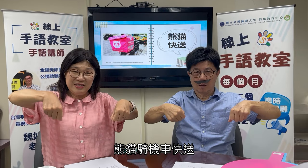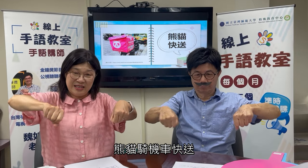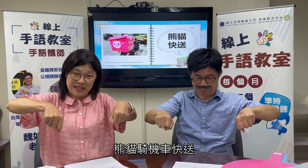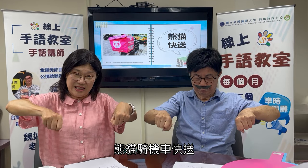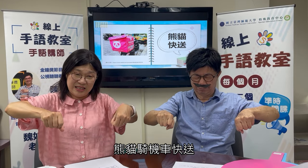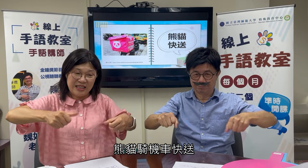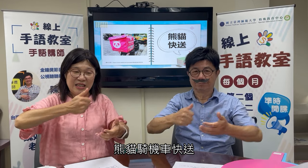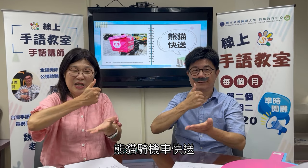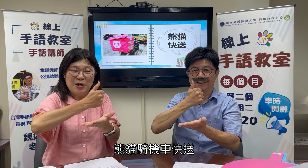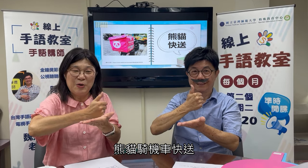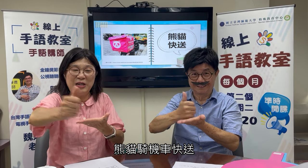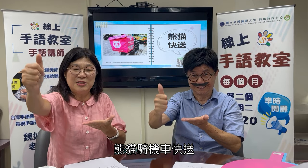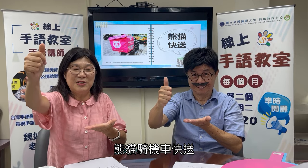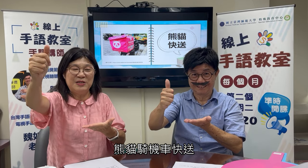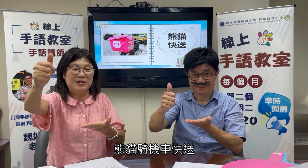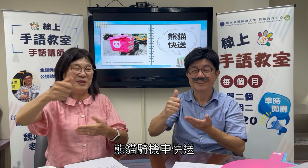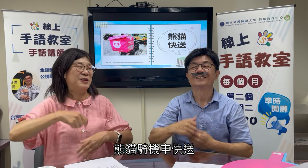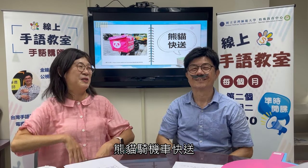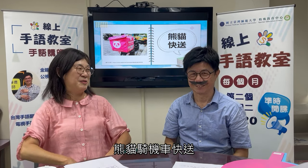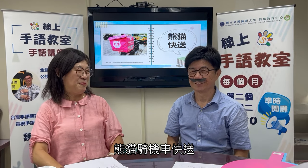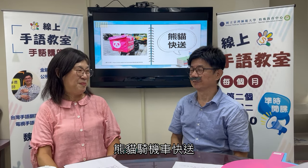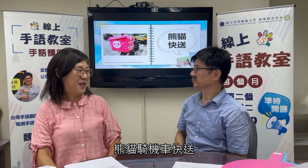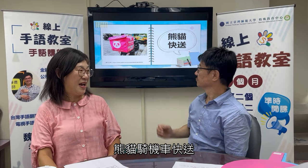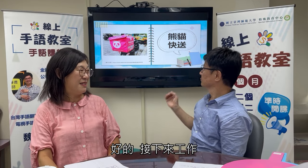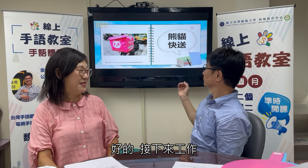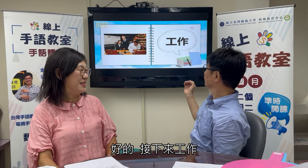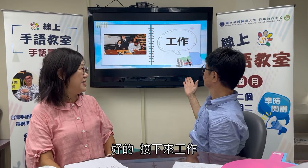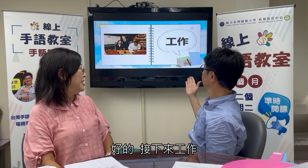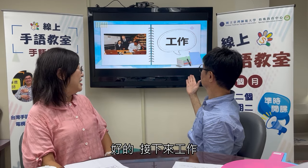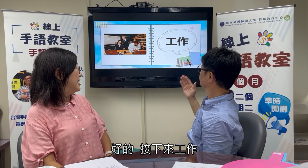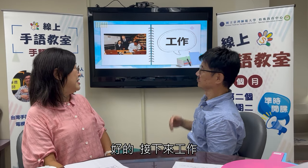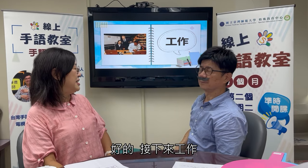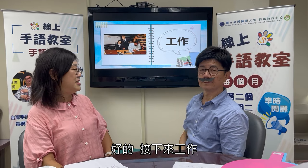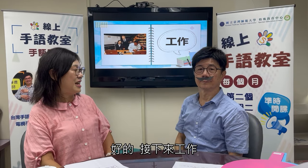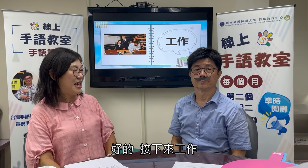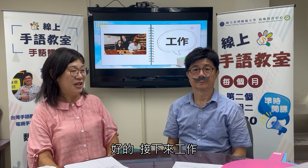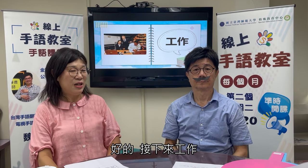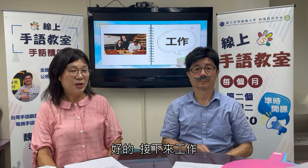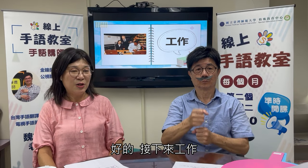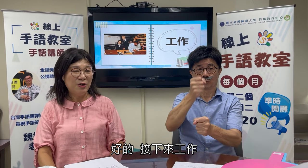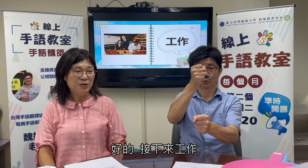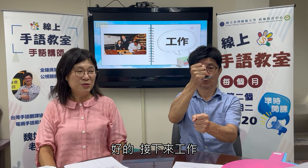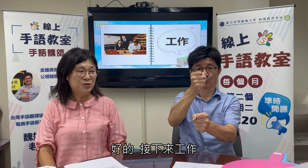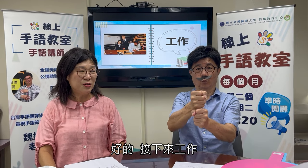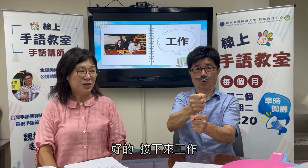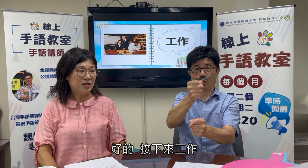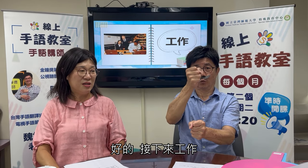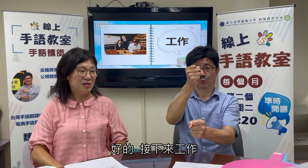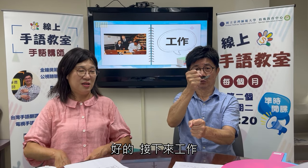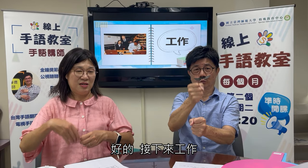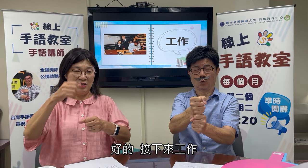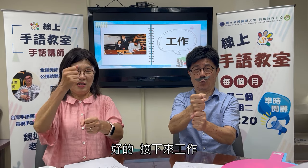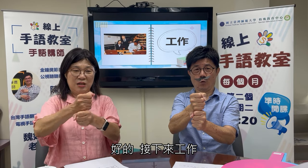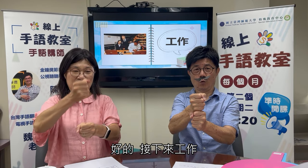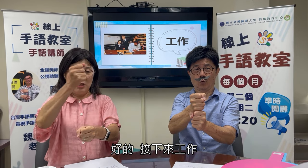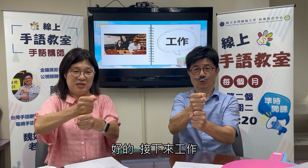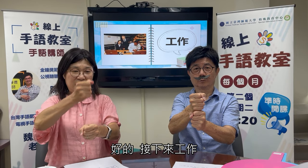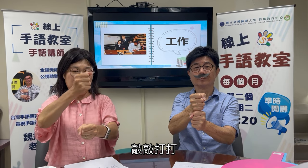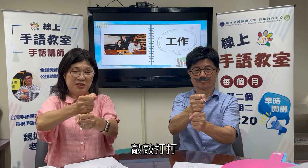骑机车快送。好的，接下来工作，敲敲